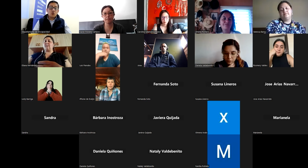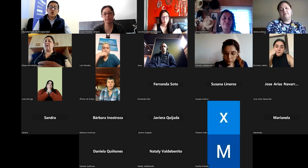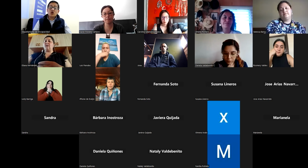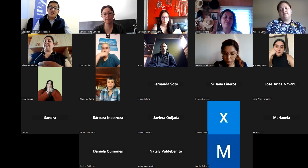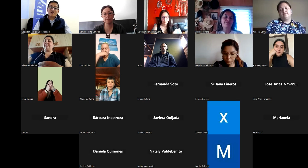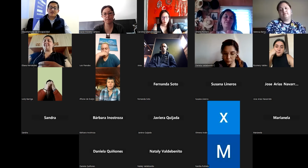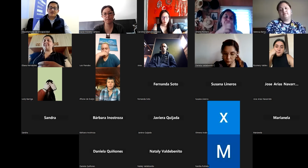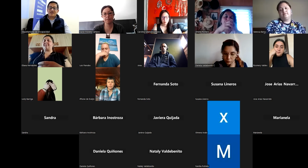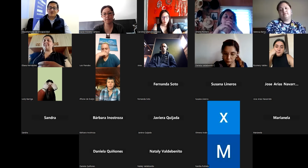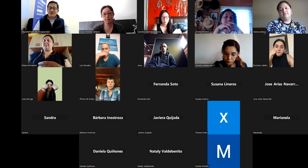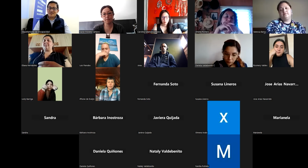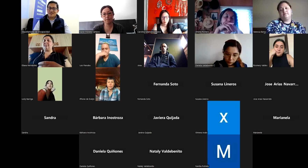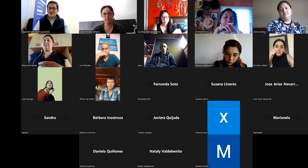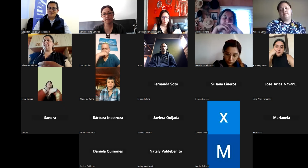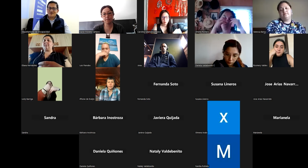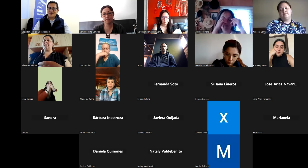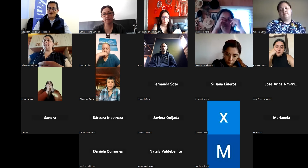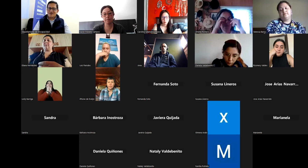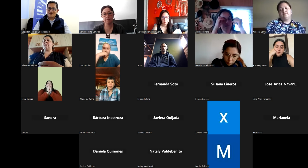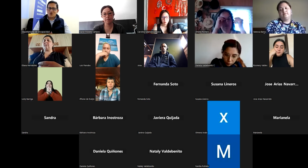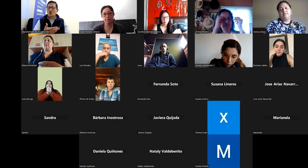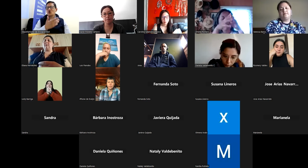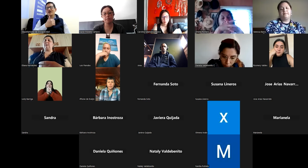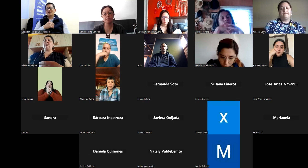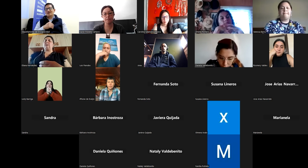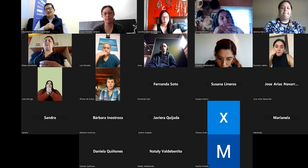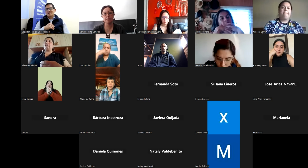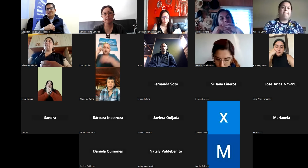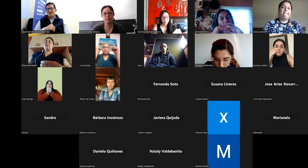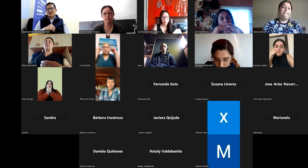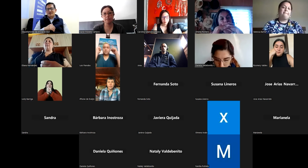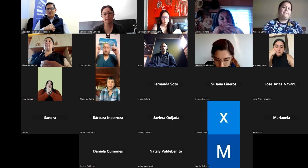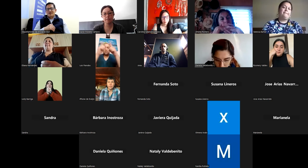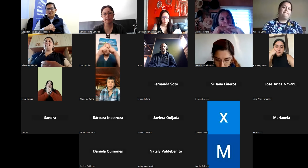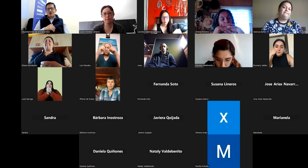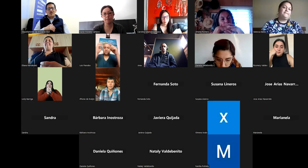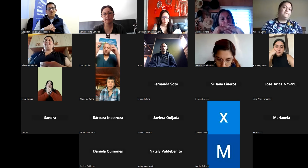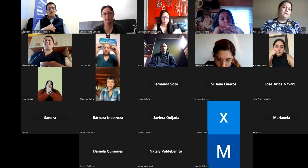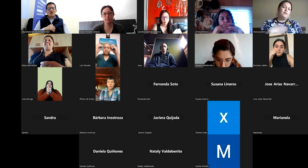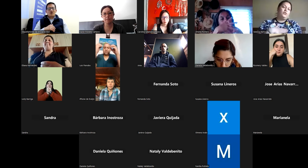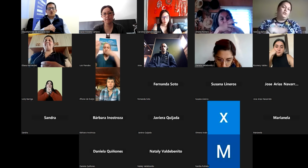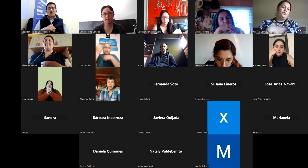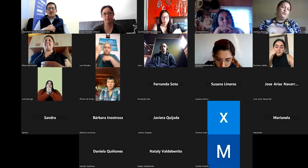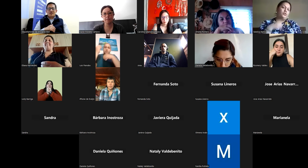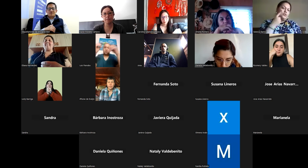un gusto de verte le decimos al final ¿cierto? medio gusto verte ¿cómo le digo gusto de verte?